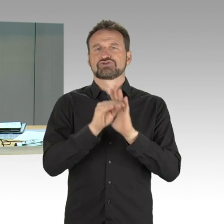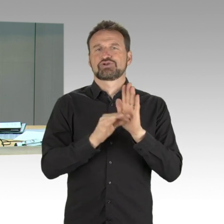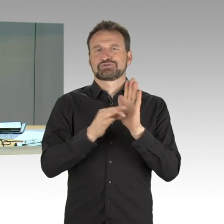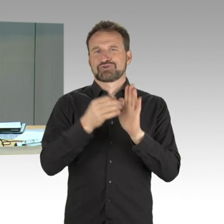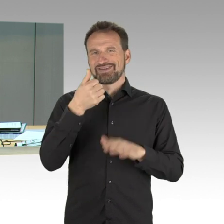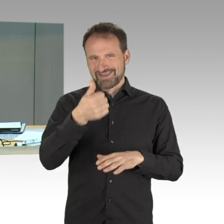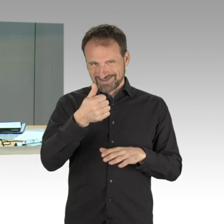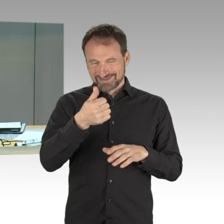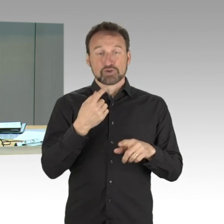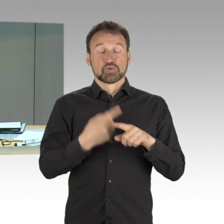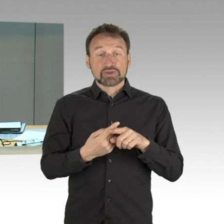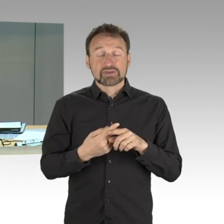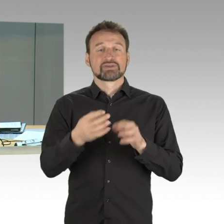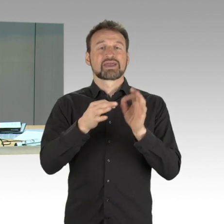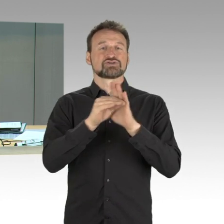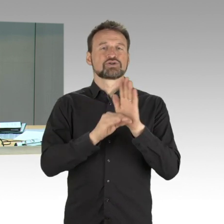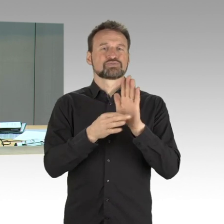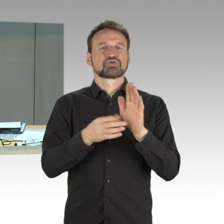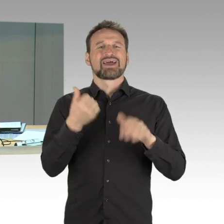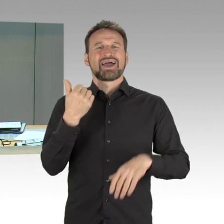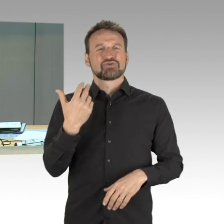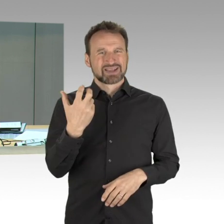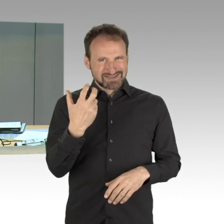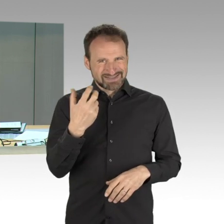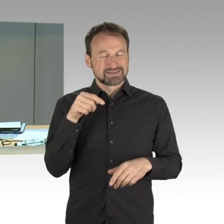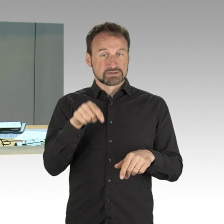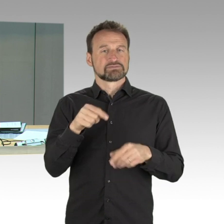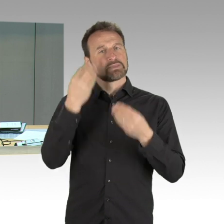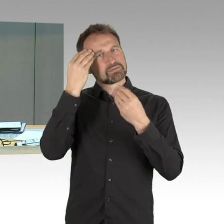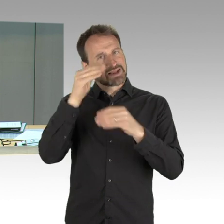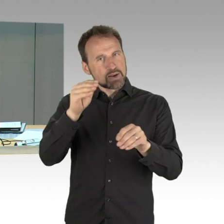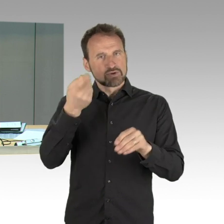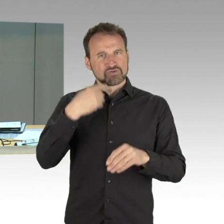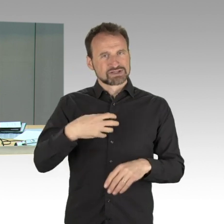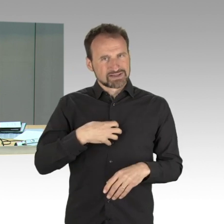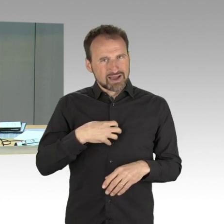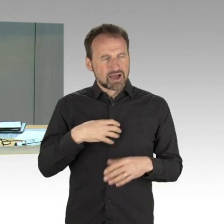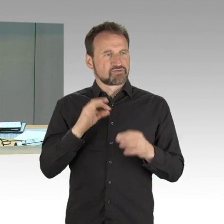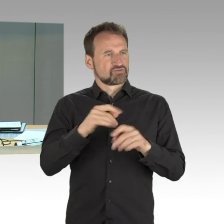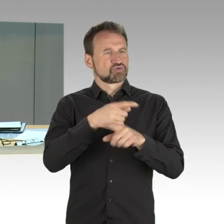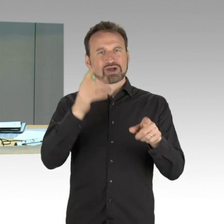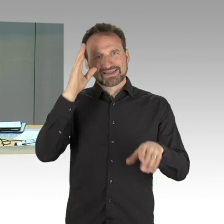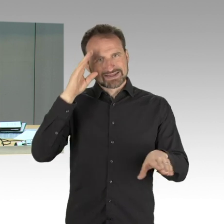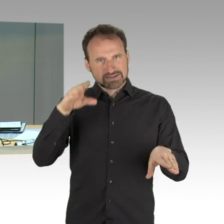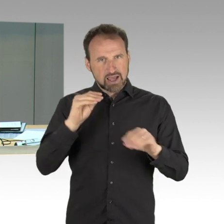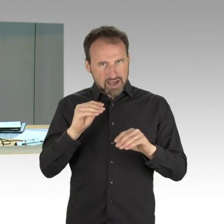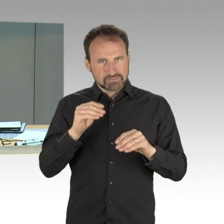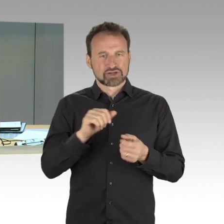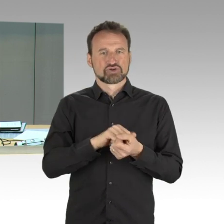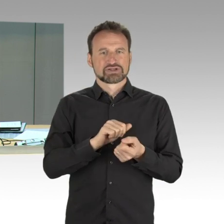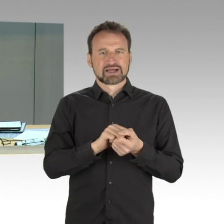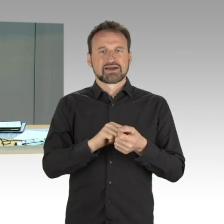das ist die Mitteilung des Senats zur Kenntnisnahme auf Drucksache 18-1754 mit dem gleichlautenden Betreff gegen